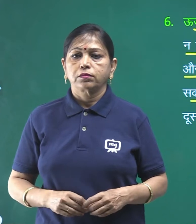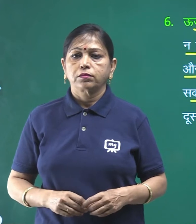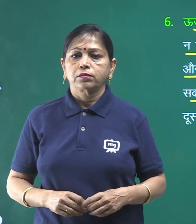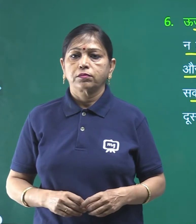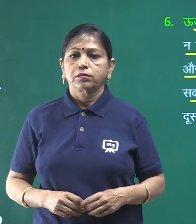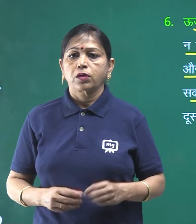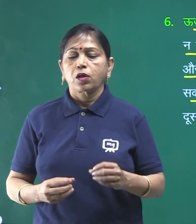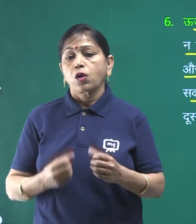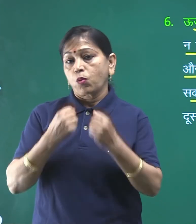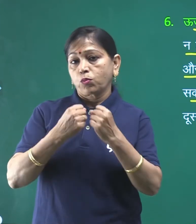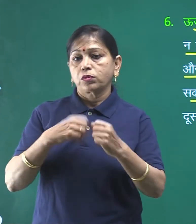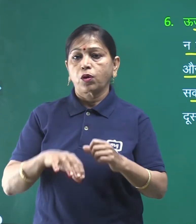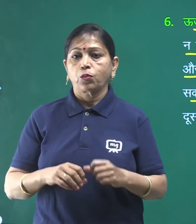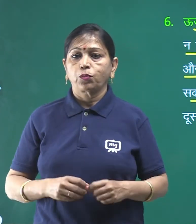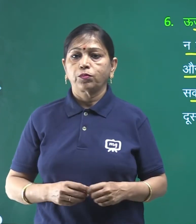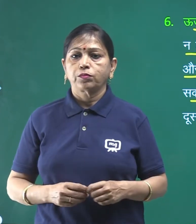ऊर्जा को